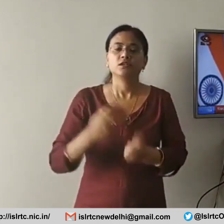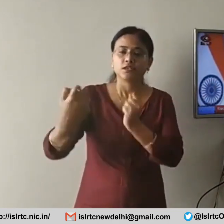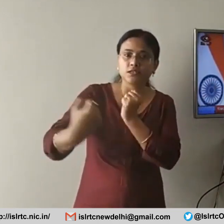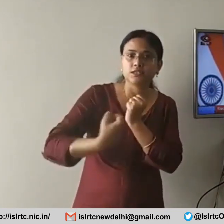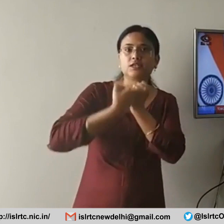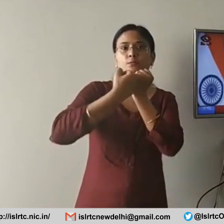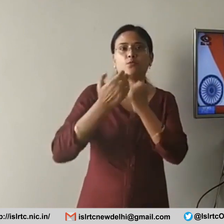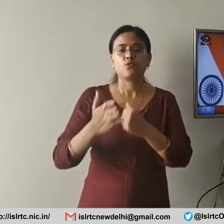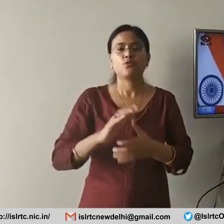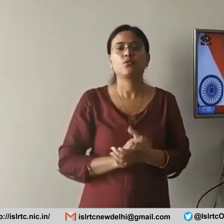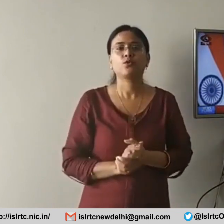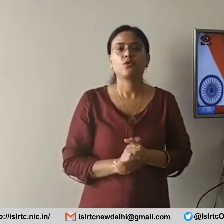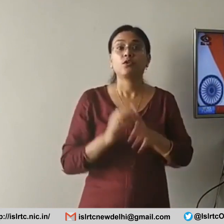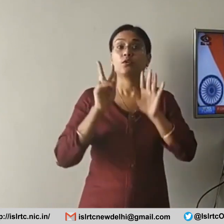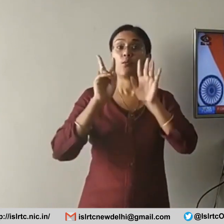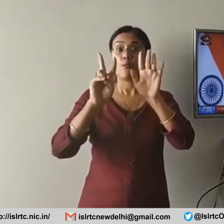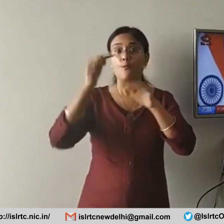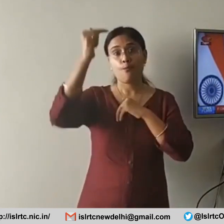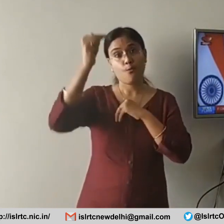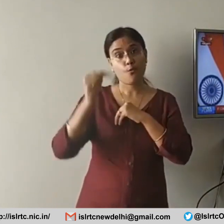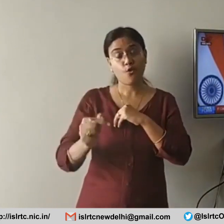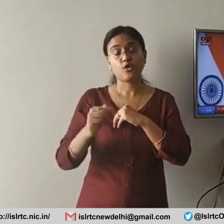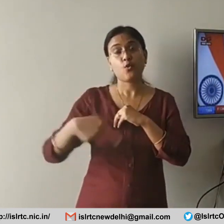7 बातों में आपका साथ।